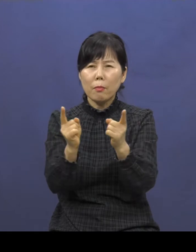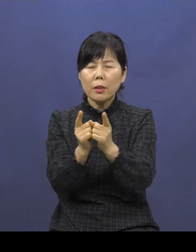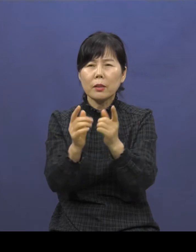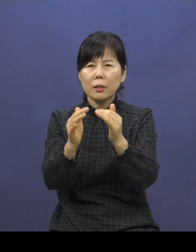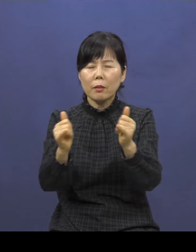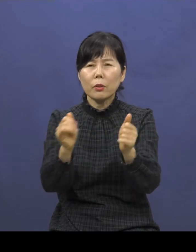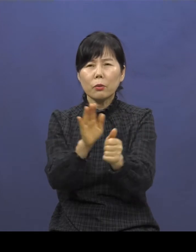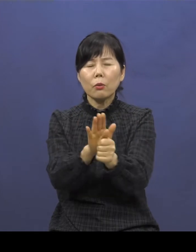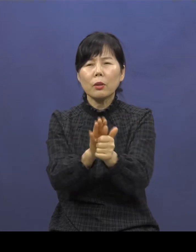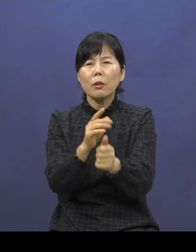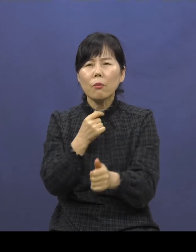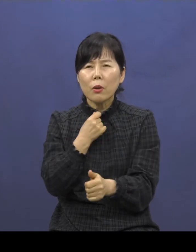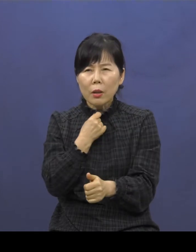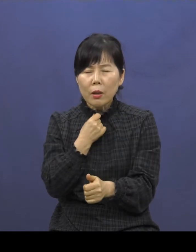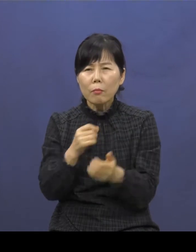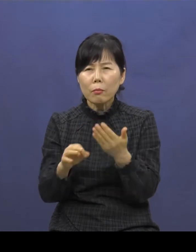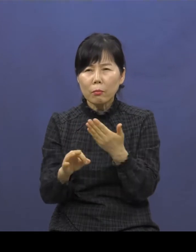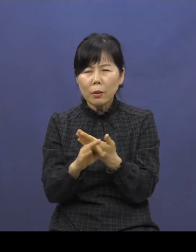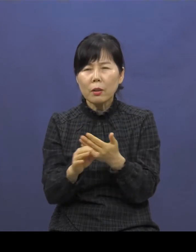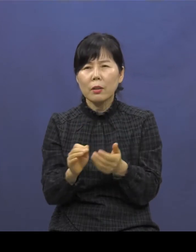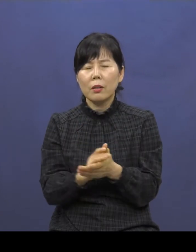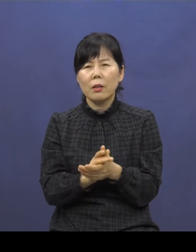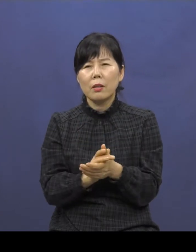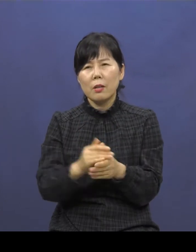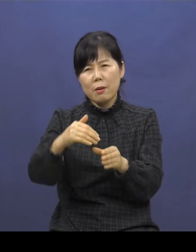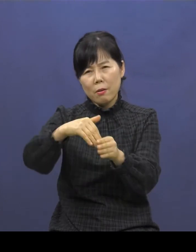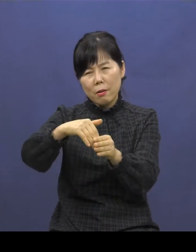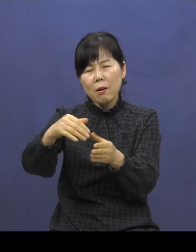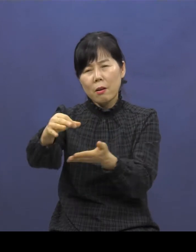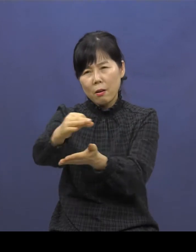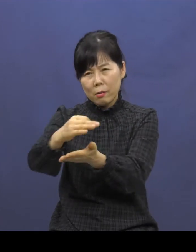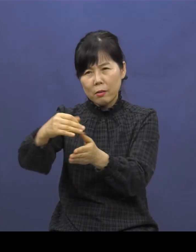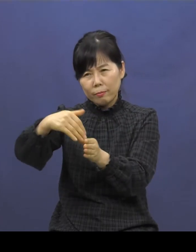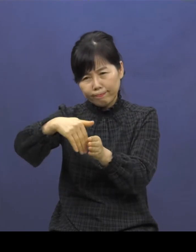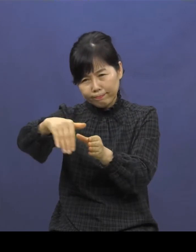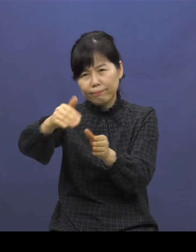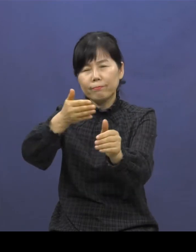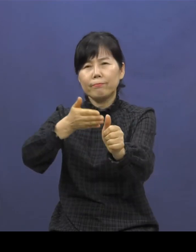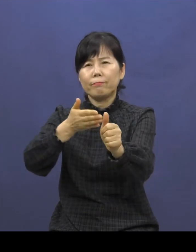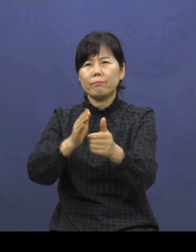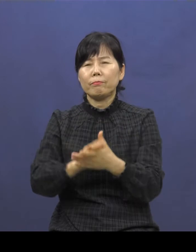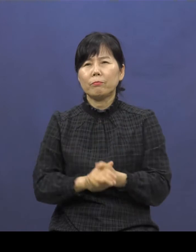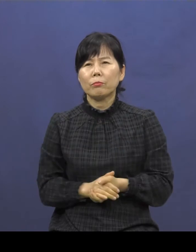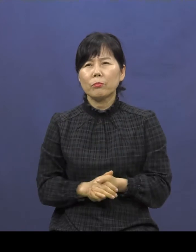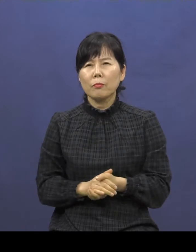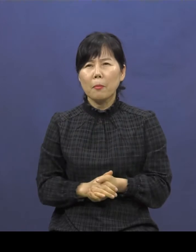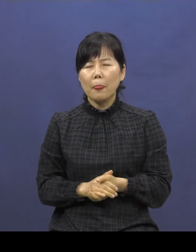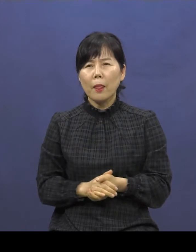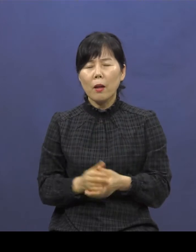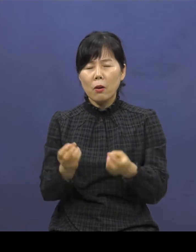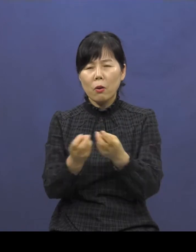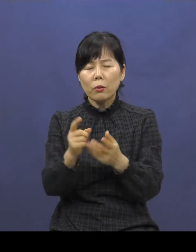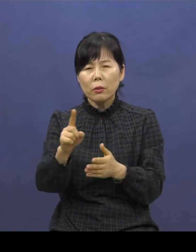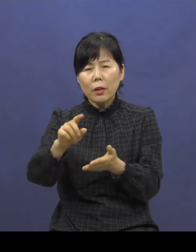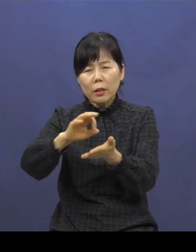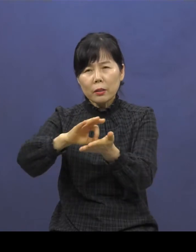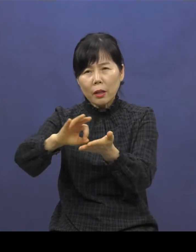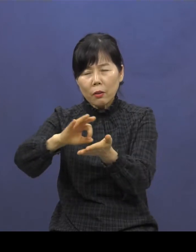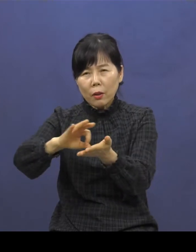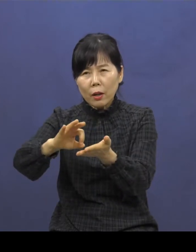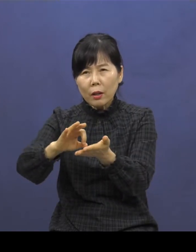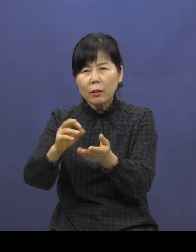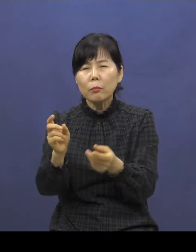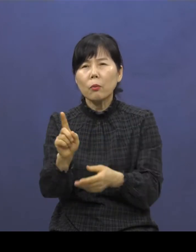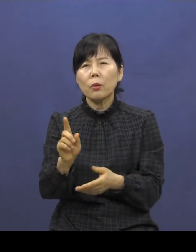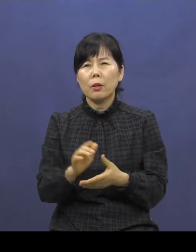원하는 마음이 있으면 저희 교회에서 지금 그쪽에 플랜을 갖고 있으니까 헌금을 해주시면 되겠습니다. 어떻게 쓸 것인가에 대해서 지난번